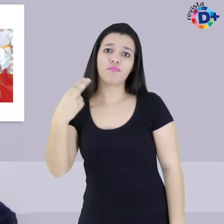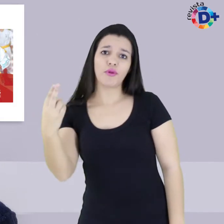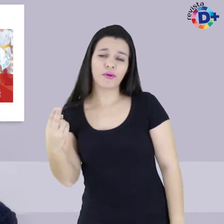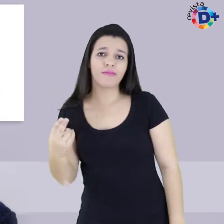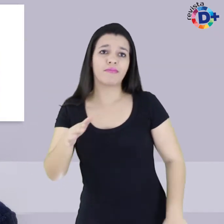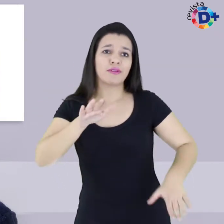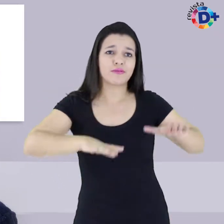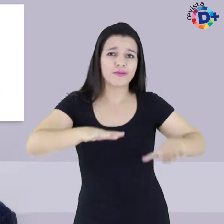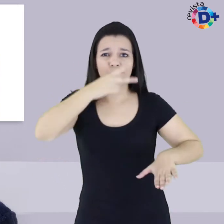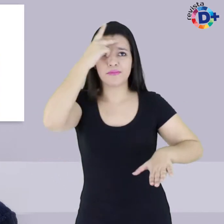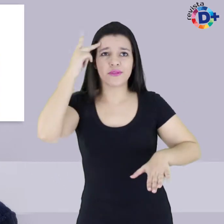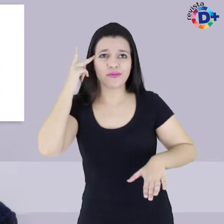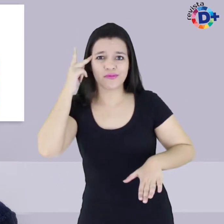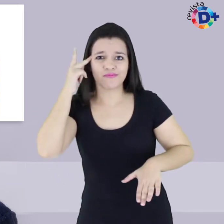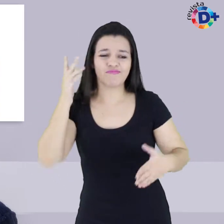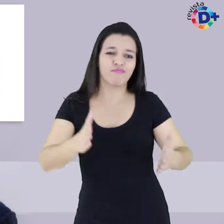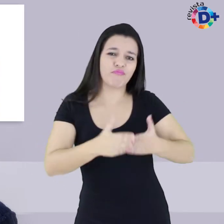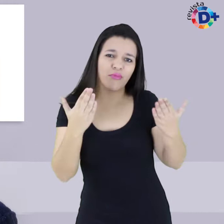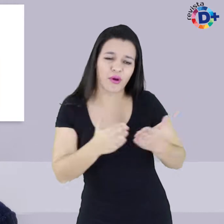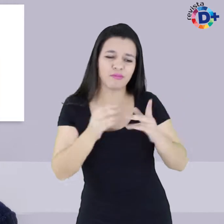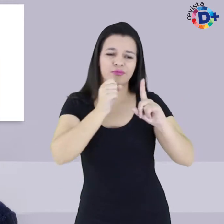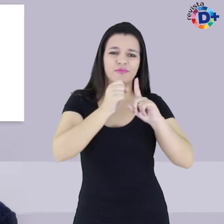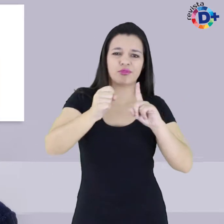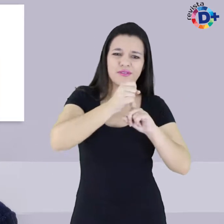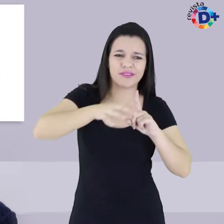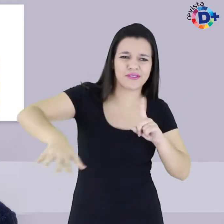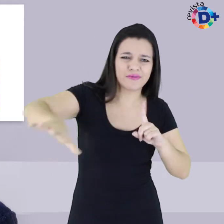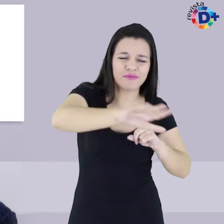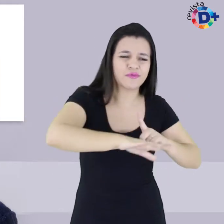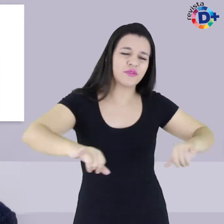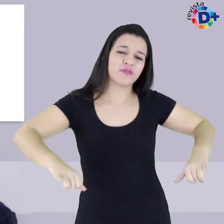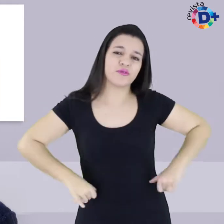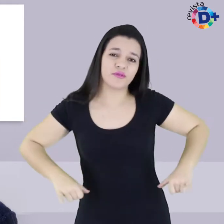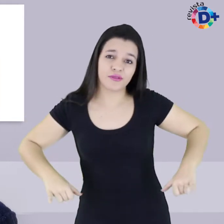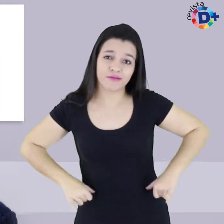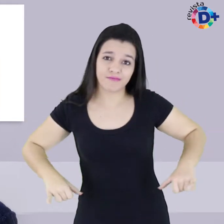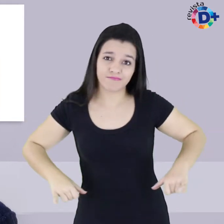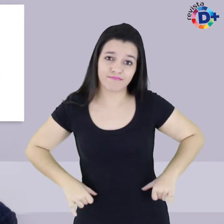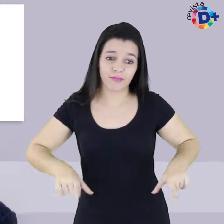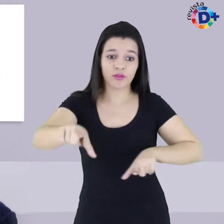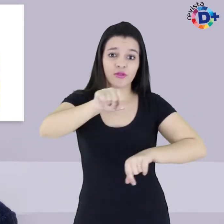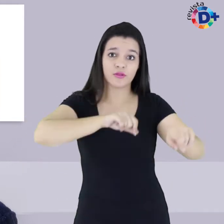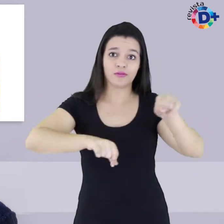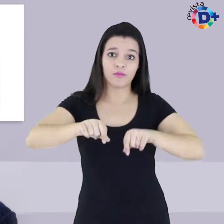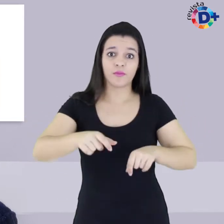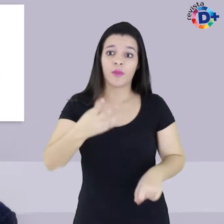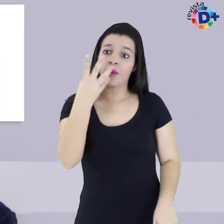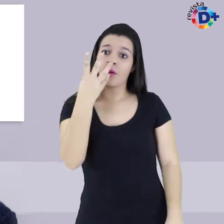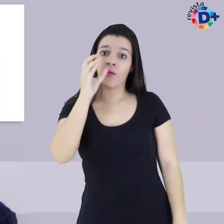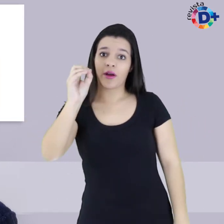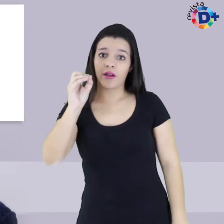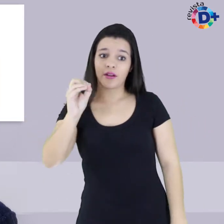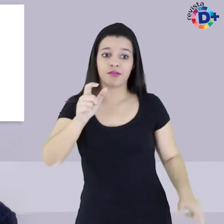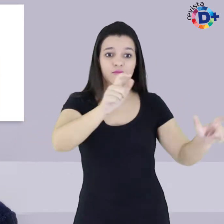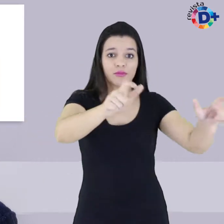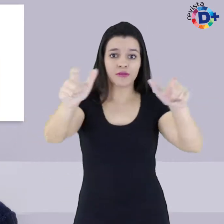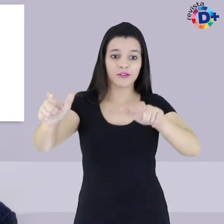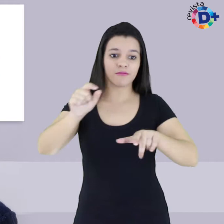em situação de vulnerabilidade social em mais de 40 locais espalhados por todas